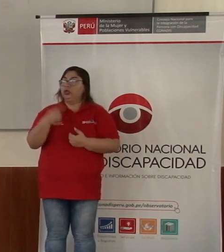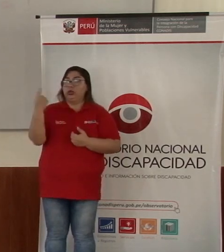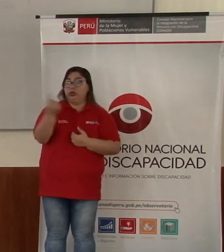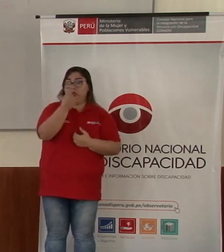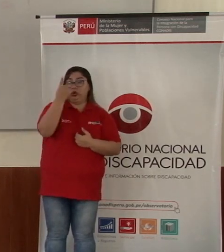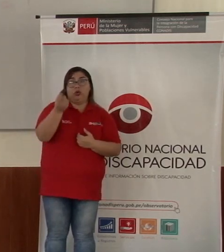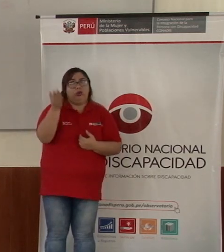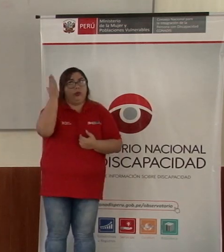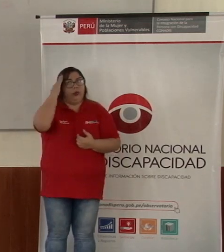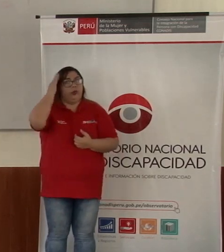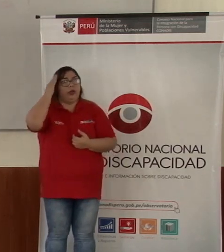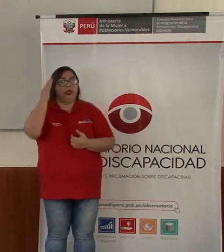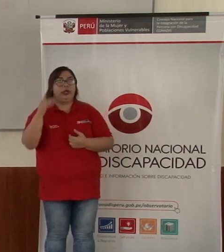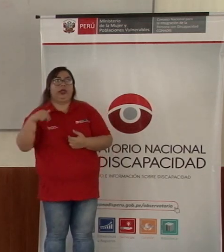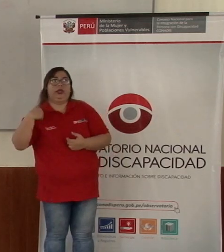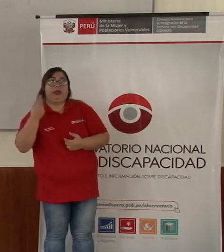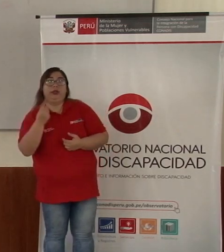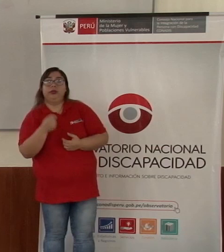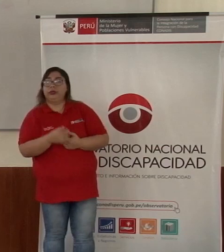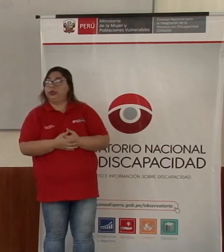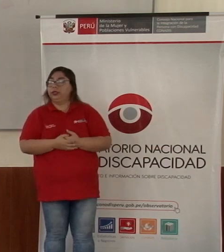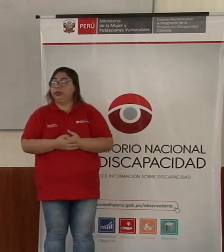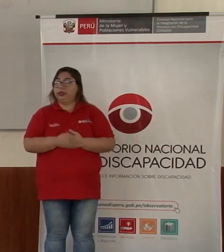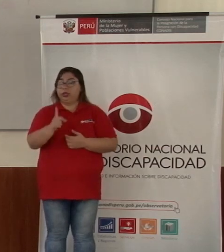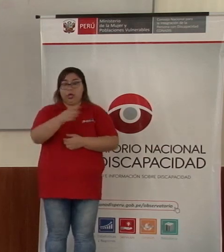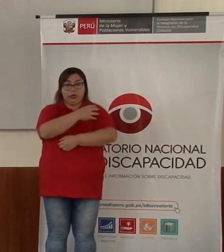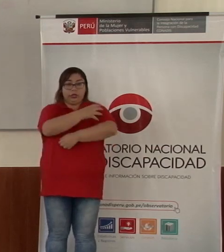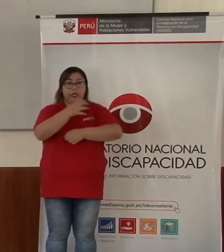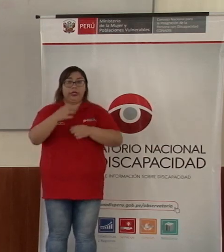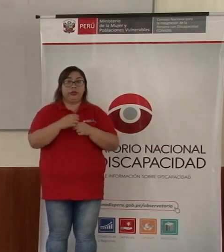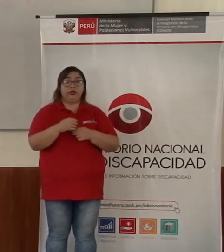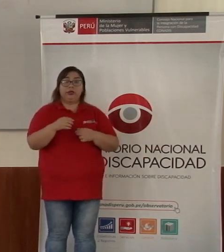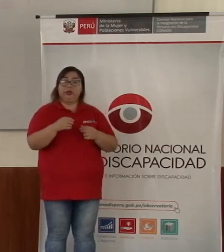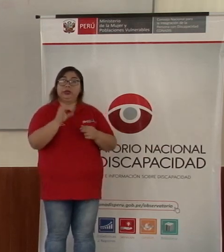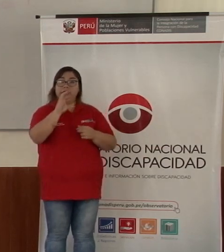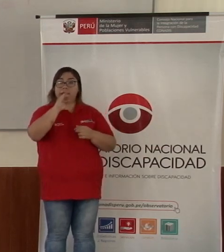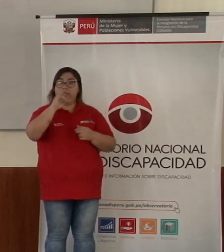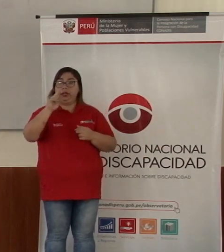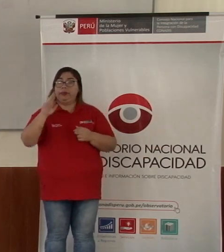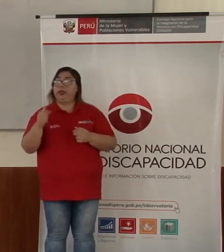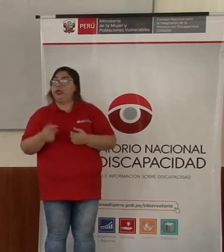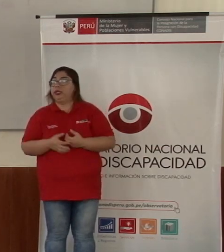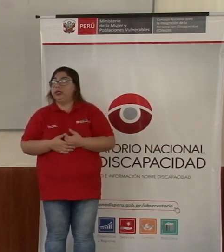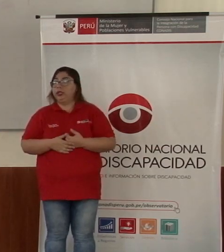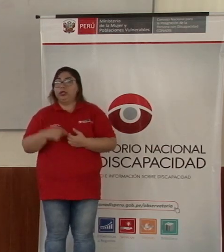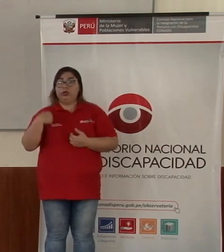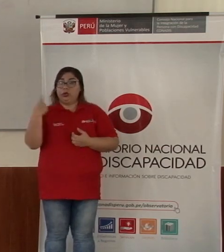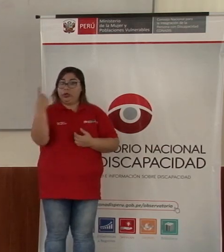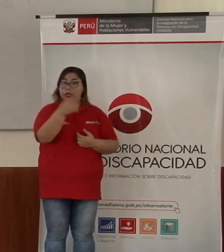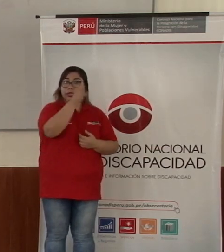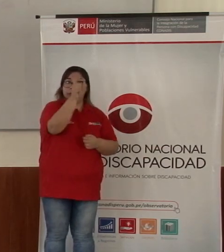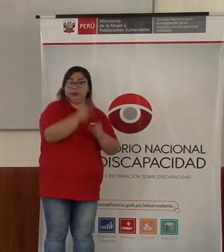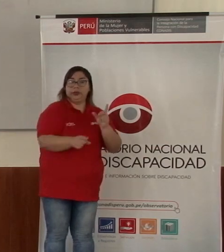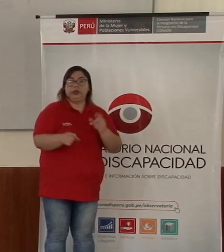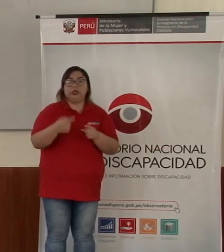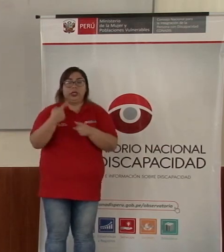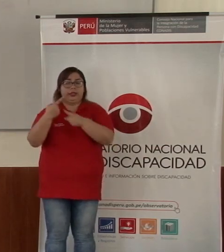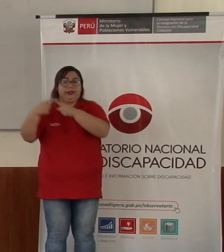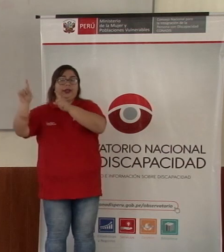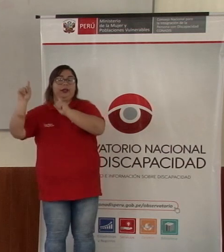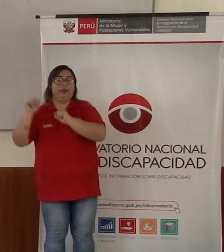Solo tienen capacidad de goce de los derechos civiles todas las personas,